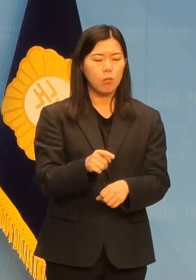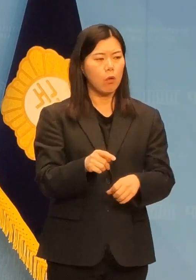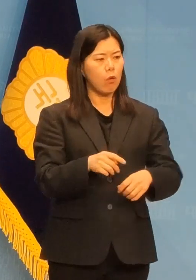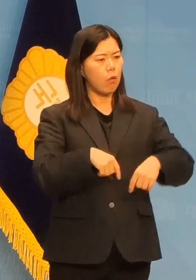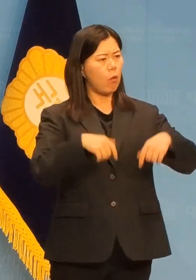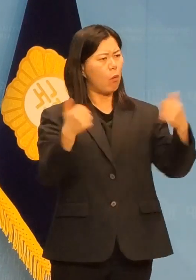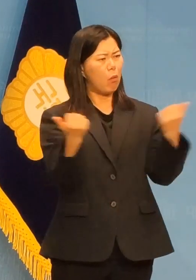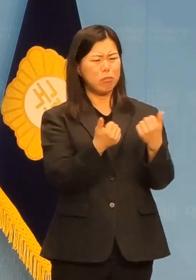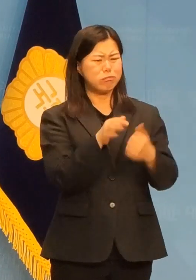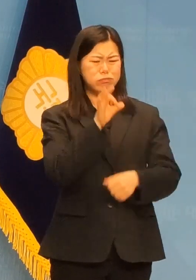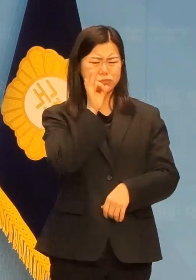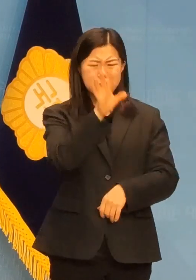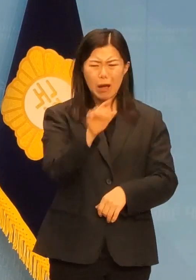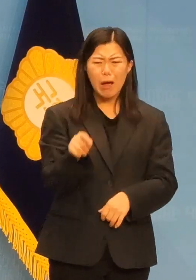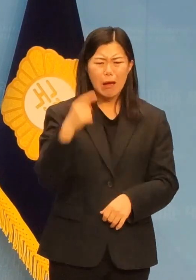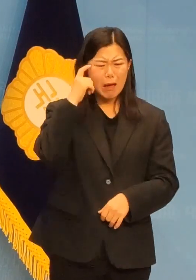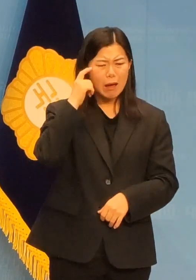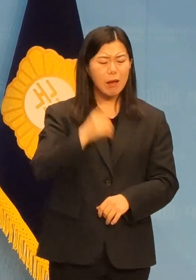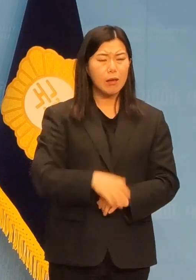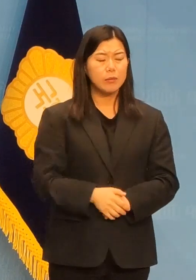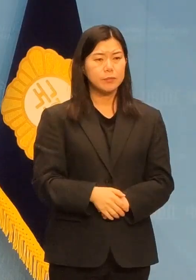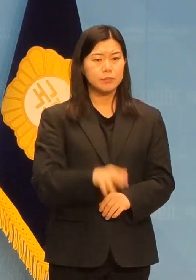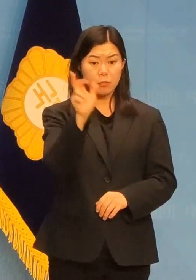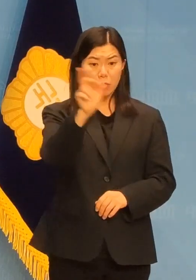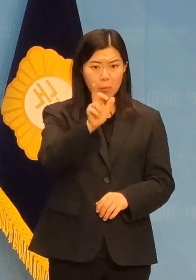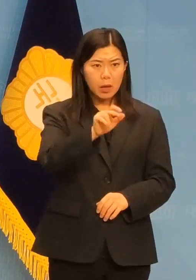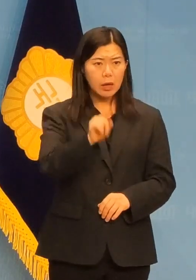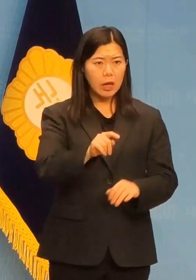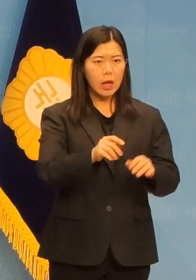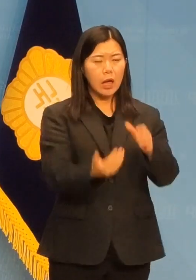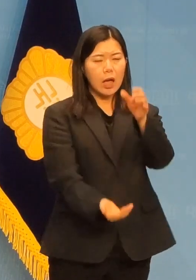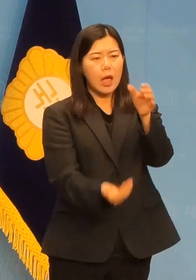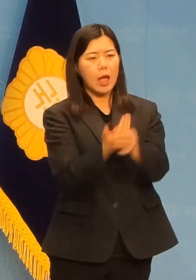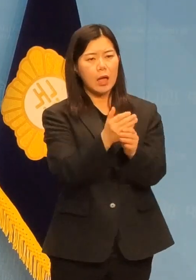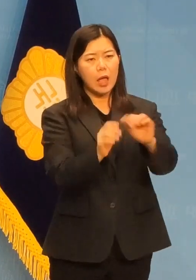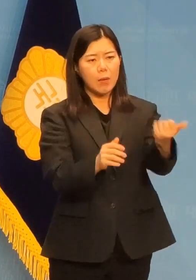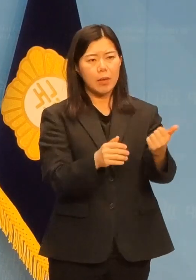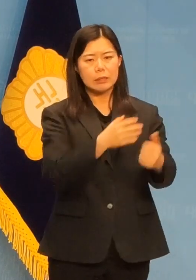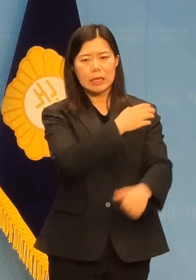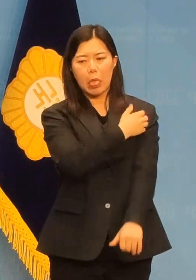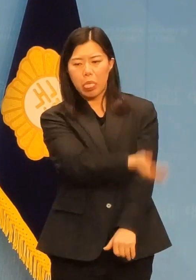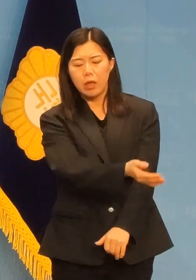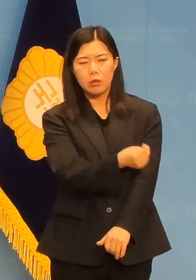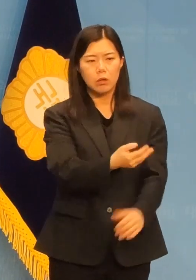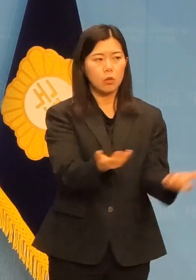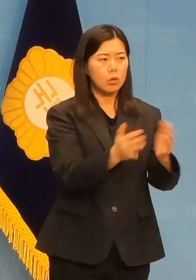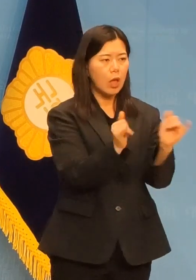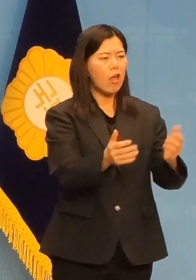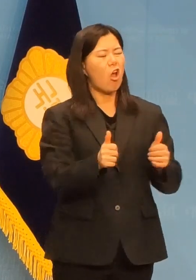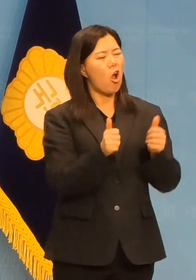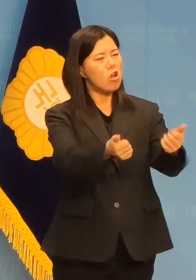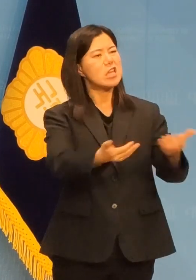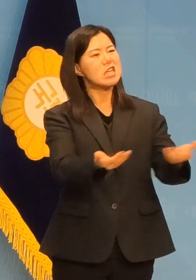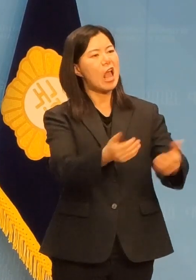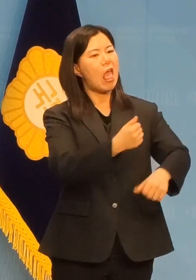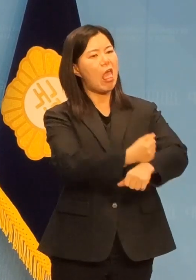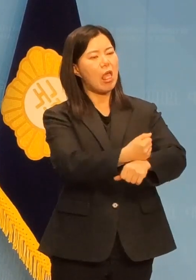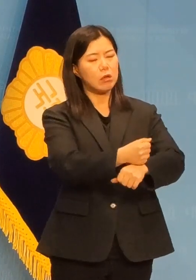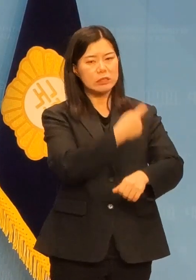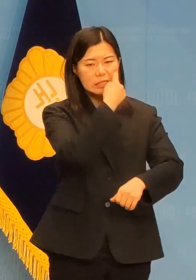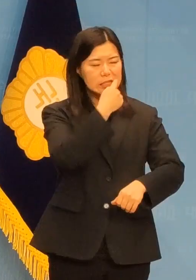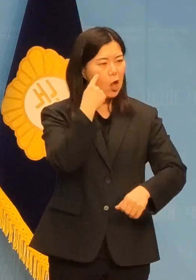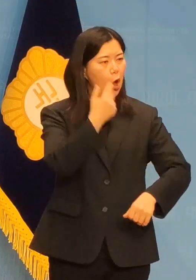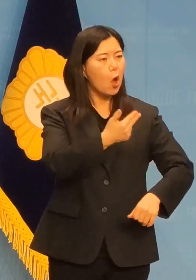불가능하게 만들고 있습니다. 쿠팡이 산재 사망의 책임을 회피하려 노동자가 열심히 일했다는 증거 안 남게